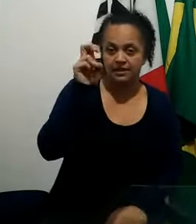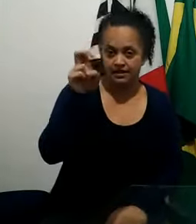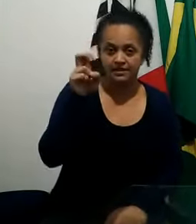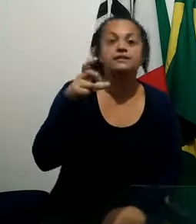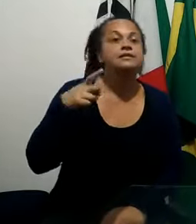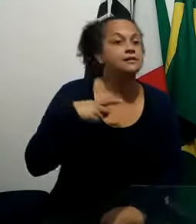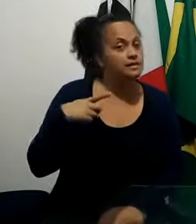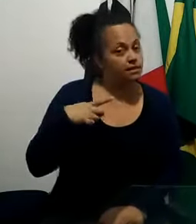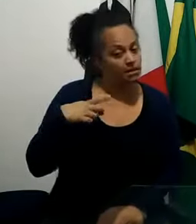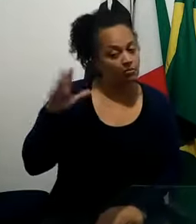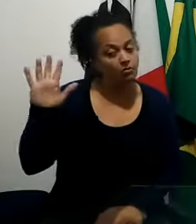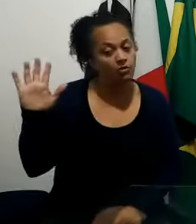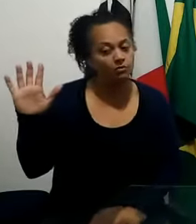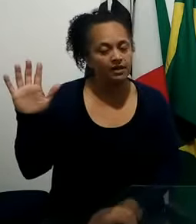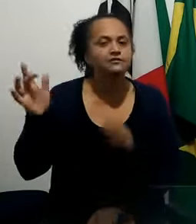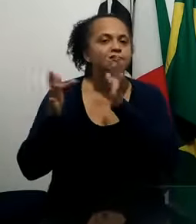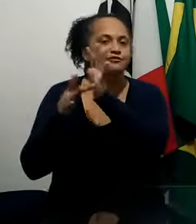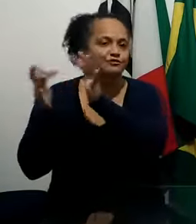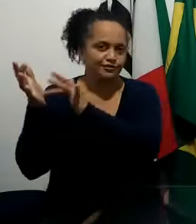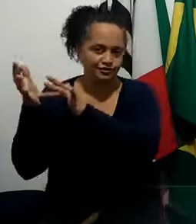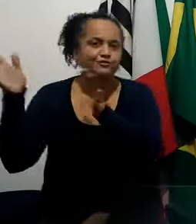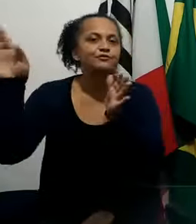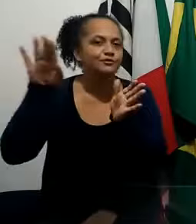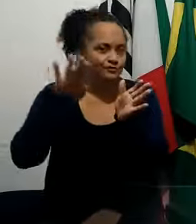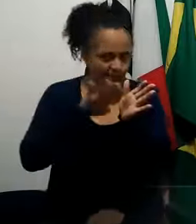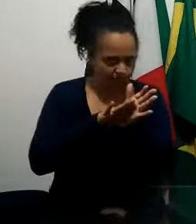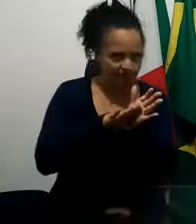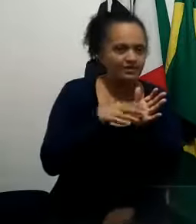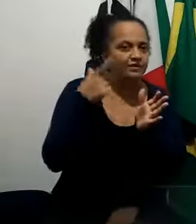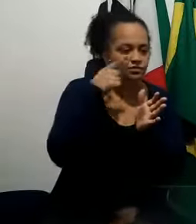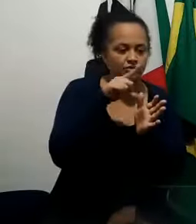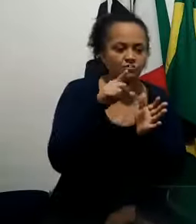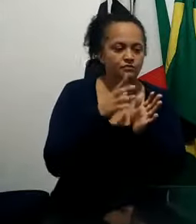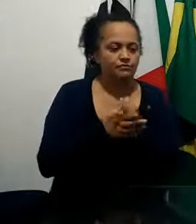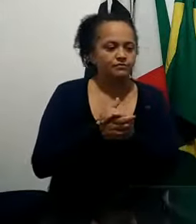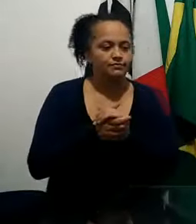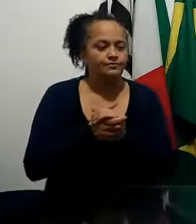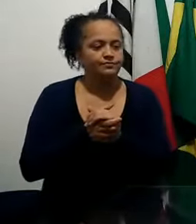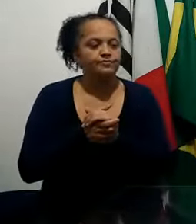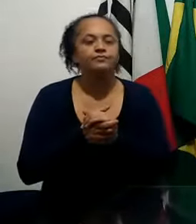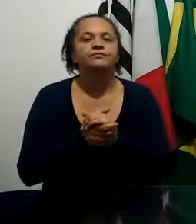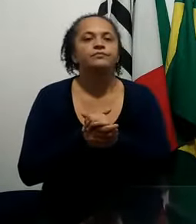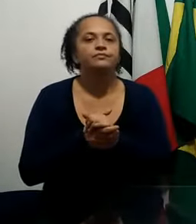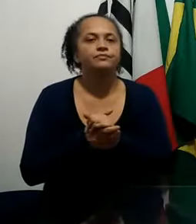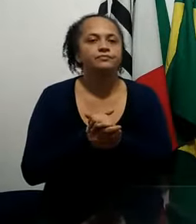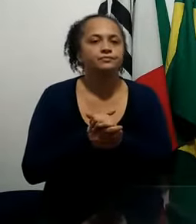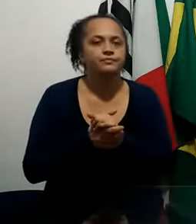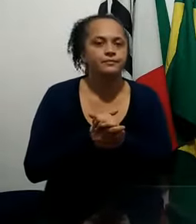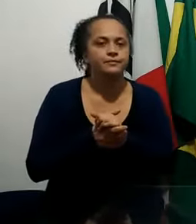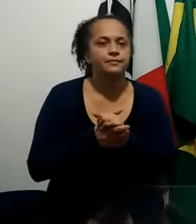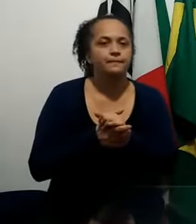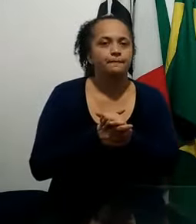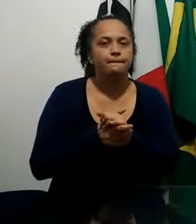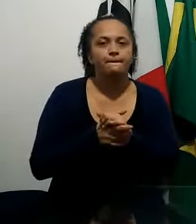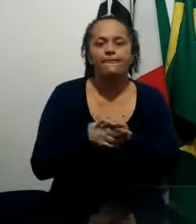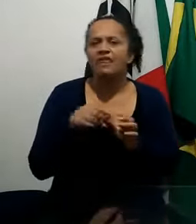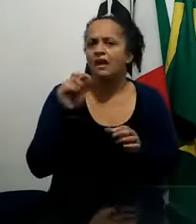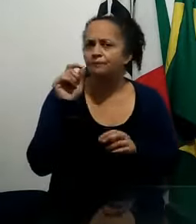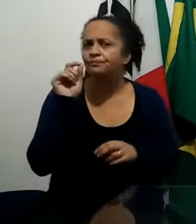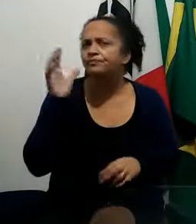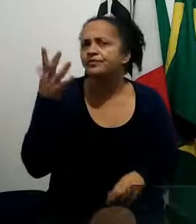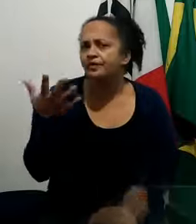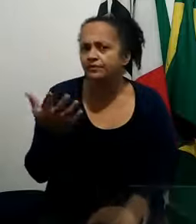da volta de Cristo. Né? No versículo 15, uma promessa da volta de Cristo. Entendeu? Aí vem a